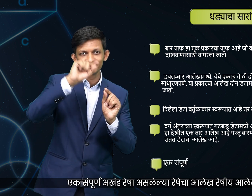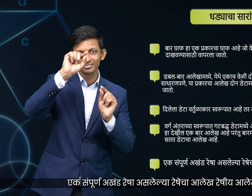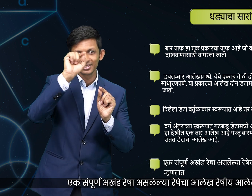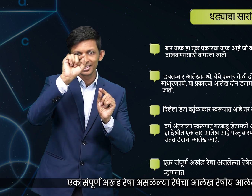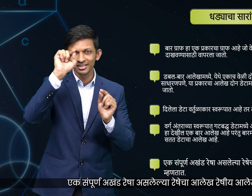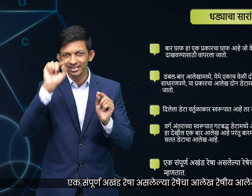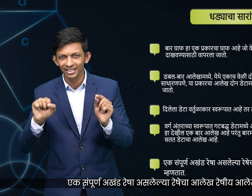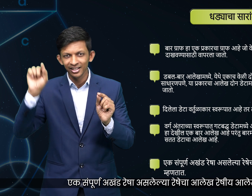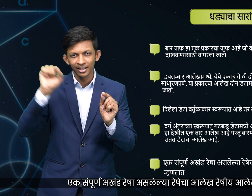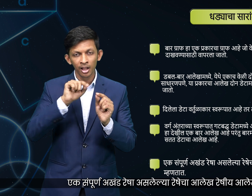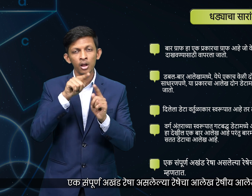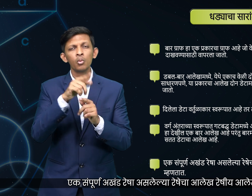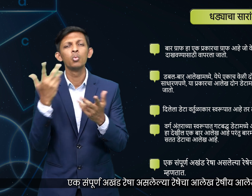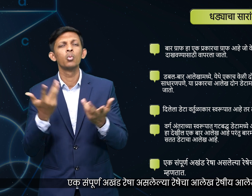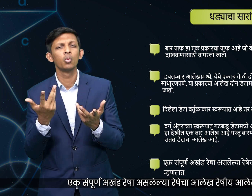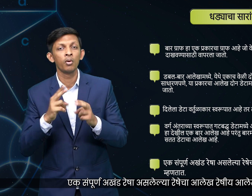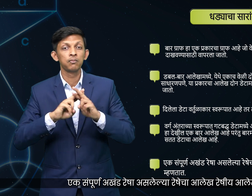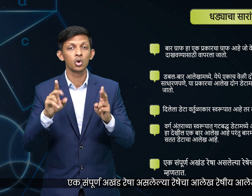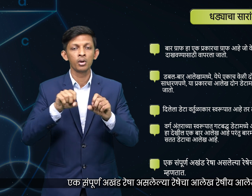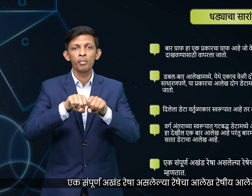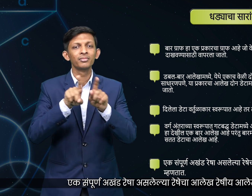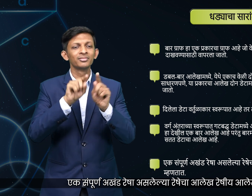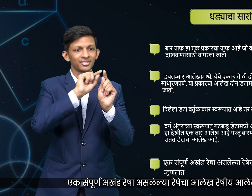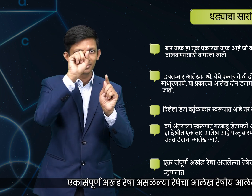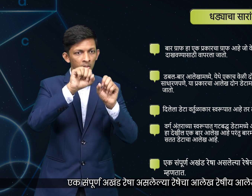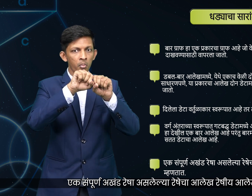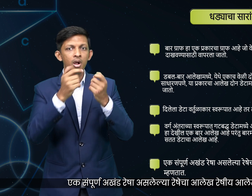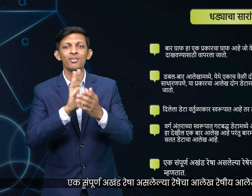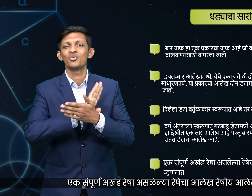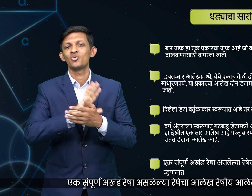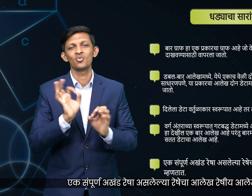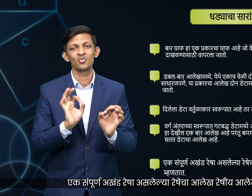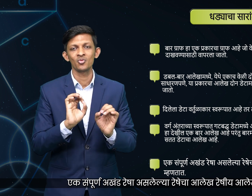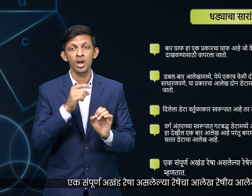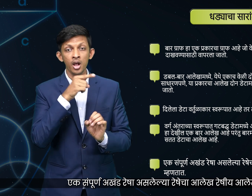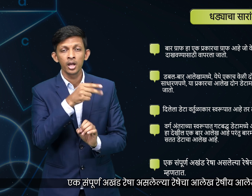एका संपूर्ण अखंड रेषा असलेल्या रेषेचा आलेख रेषीय आलेख म्हणतात.